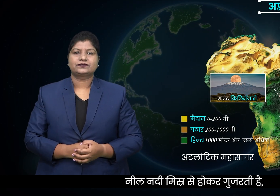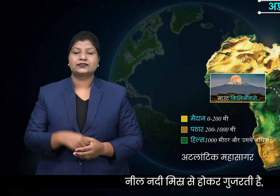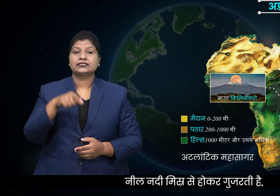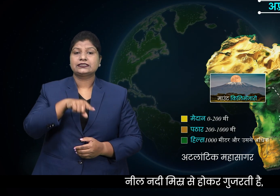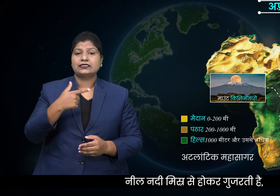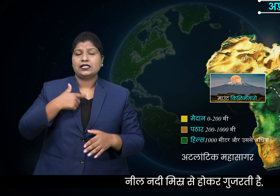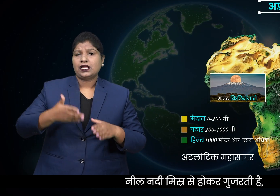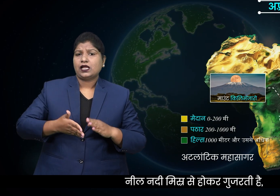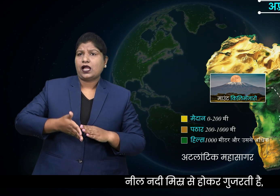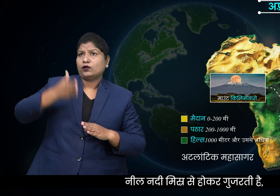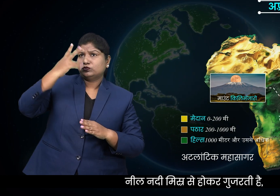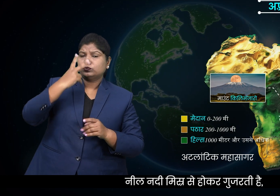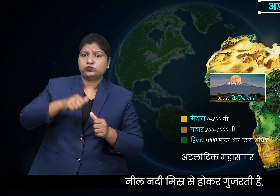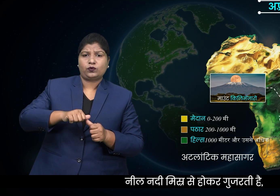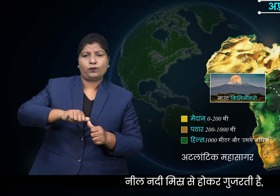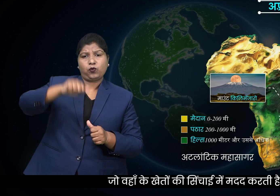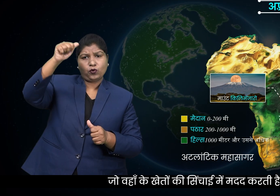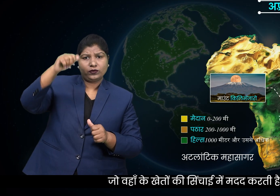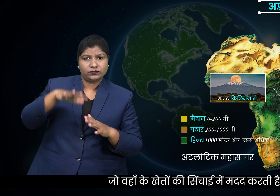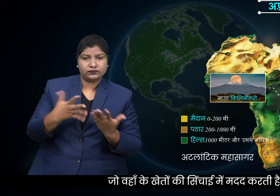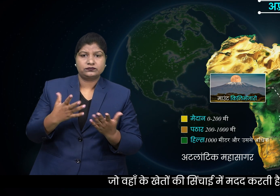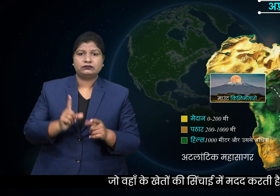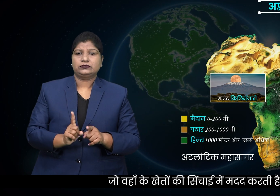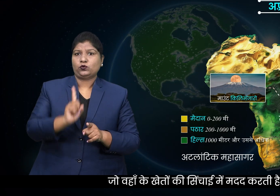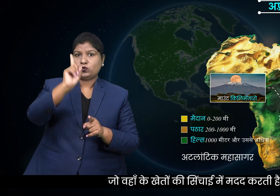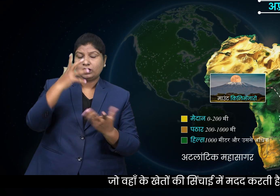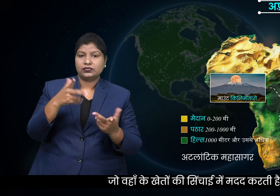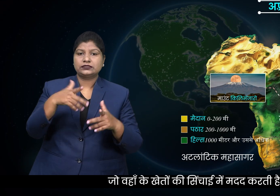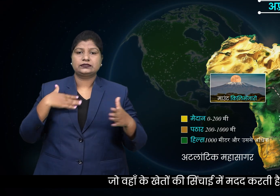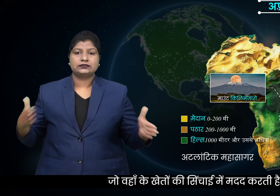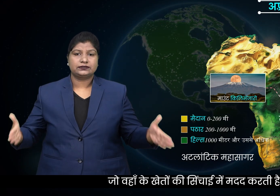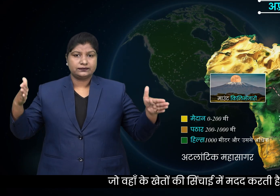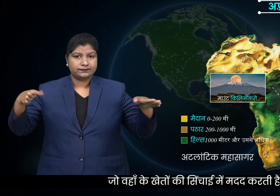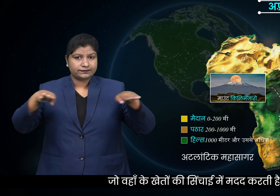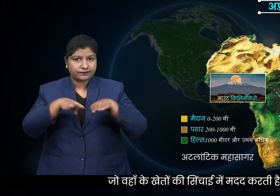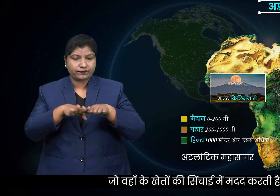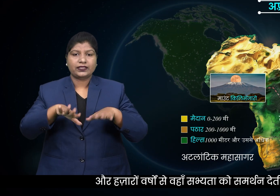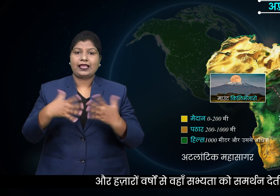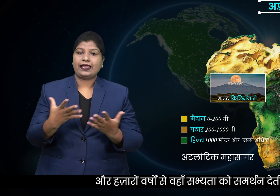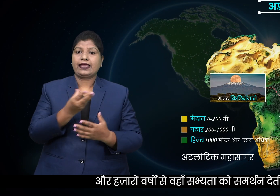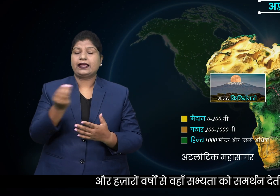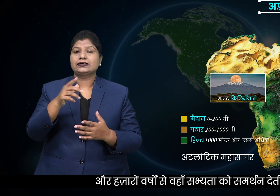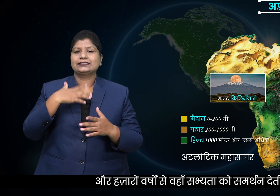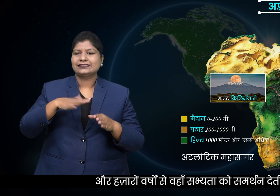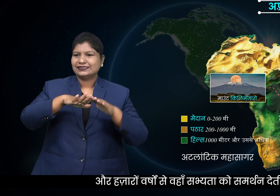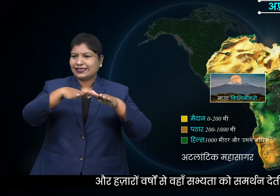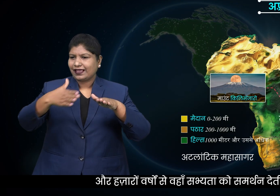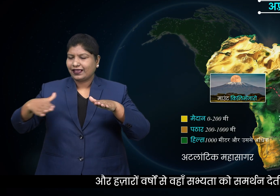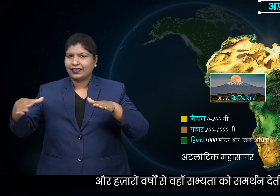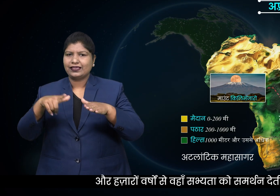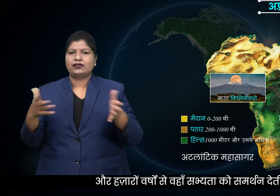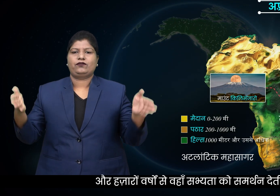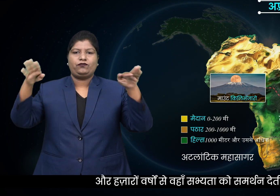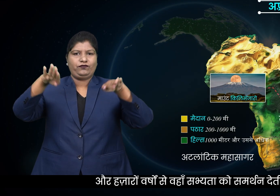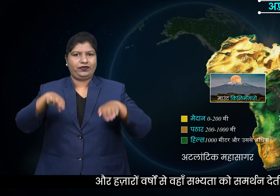नाइल नदी मिस्र से होकर गुजरती है, जो वहाँ के खेतों की सिंचाई में मदद करती है और हजारों वर्षों